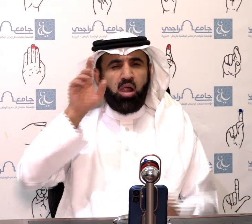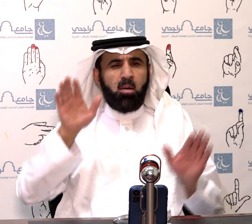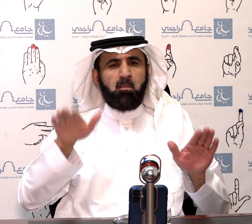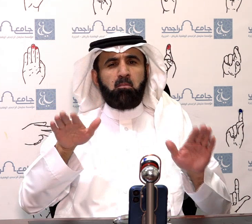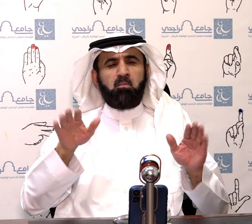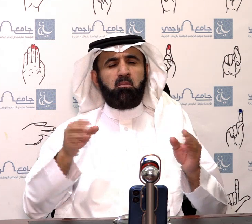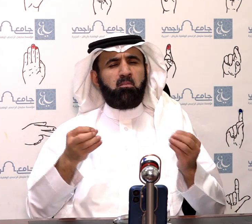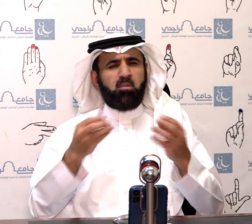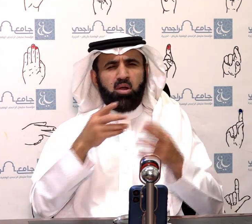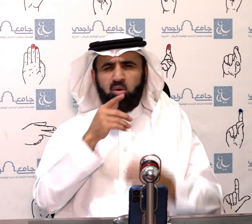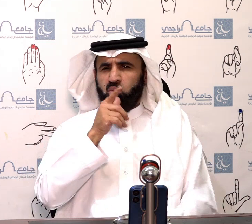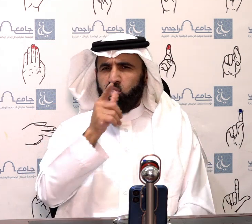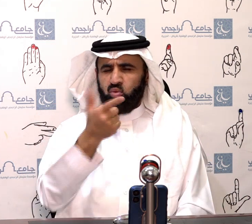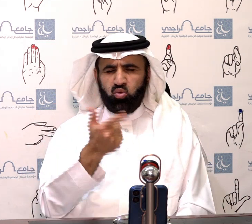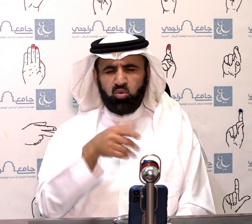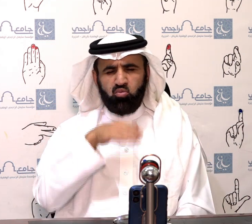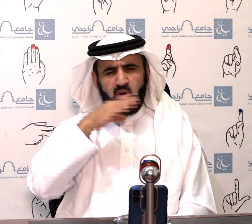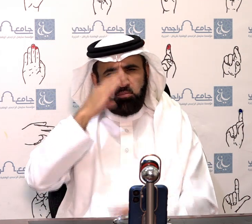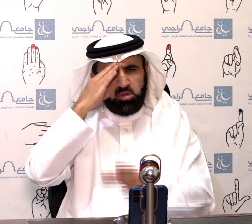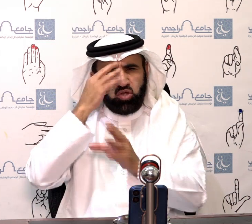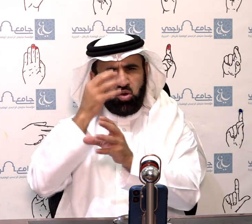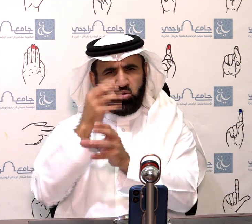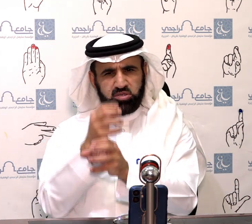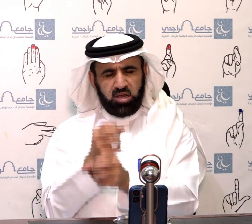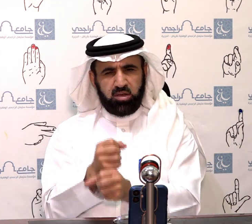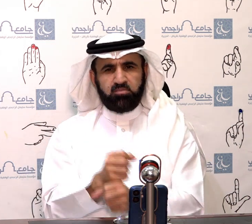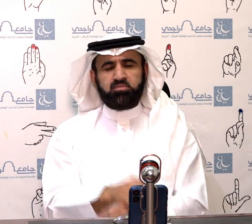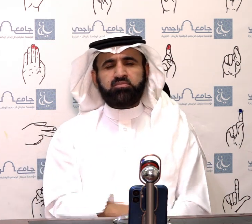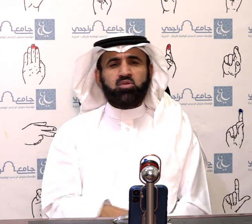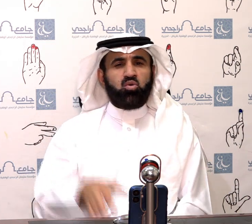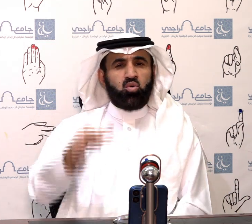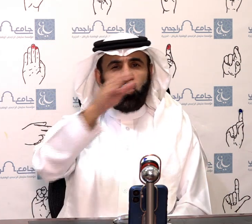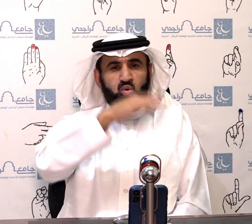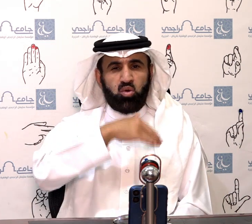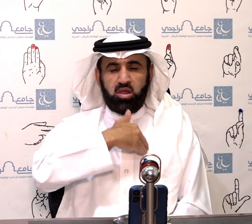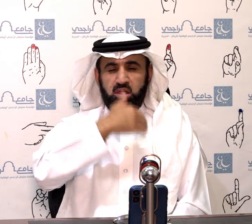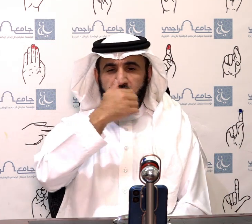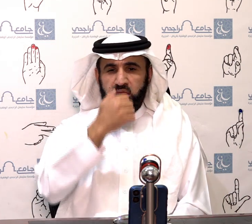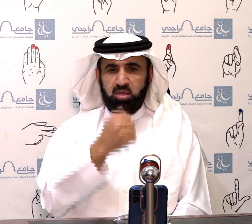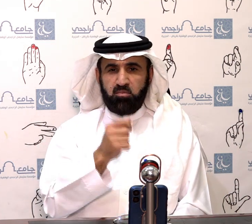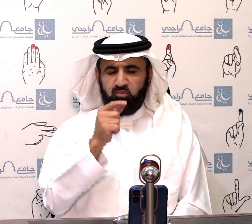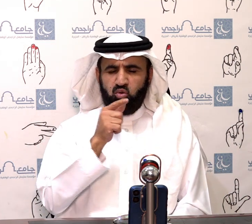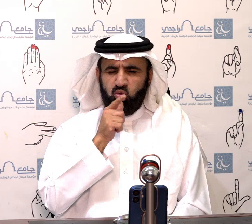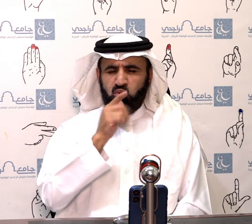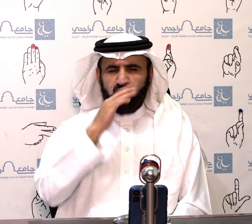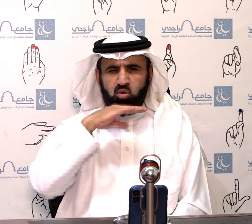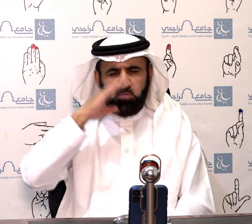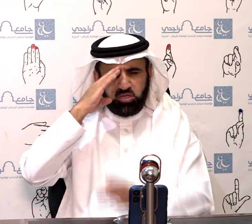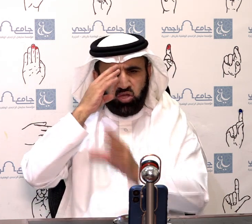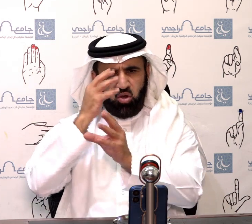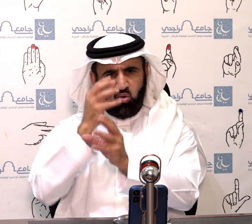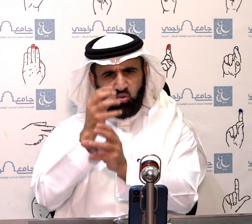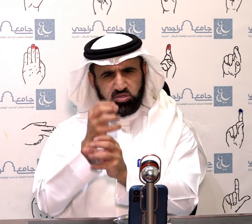وملائكته يصلون على النبي: يا أيها الذين آمنوا صلوا عليه وسلموا